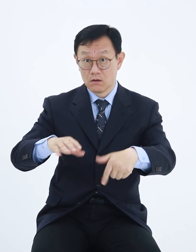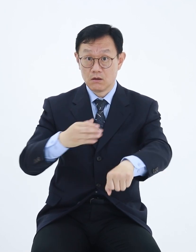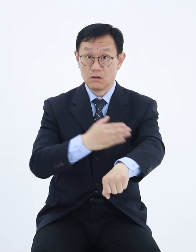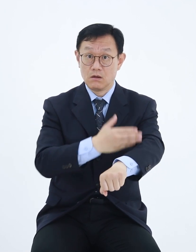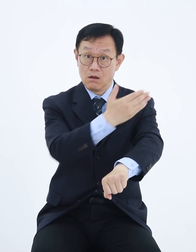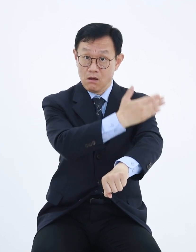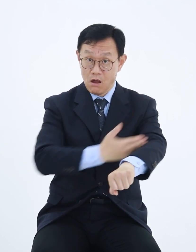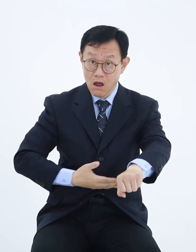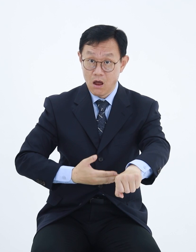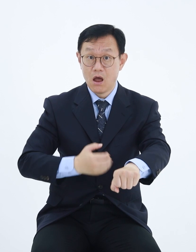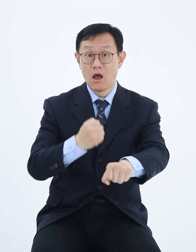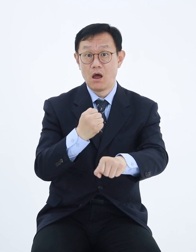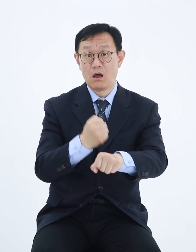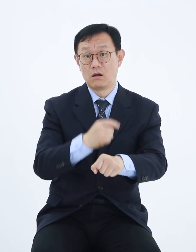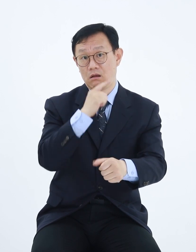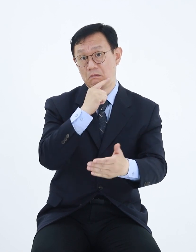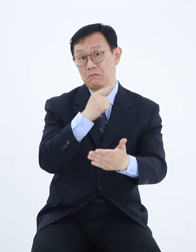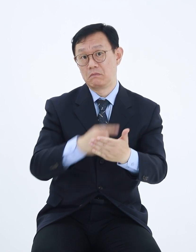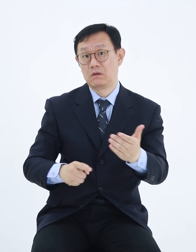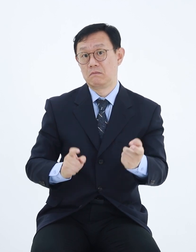왼팔이 잘리는 상해를 입었습니다.